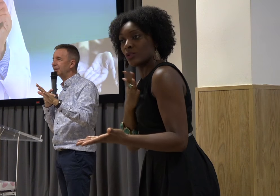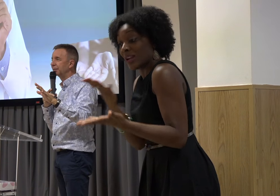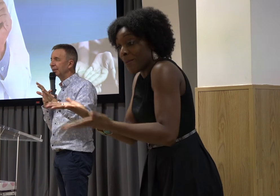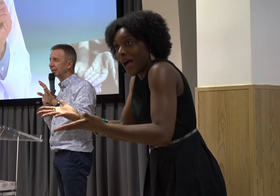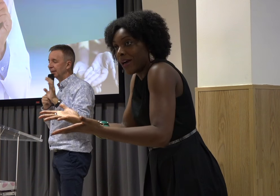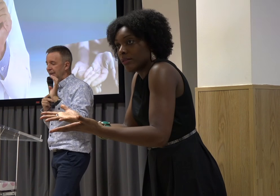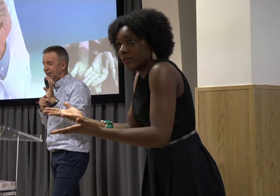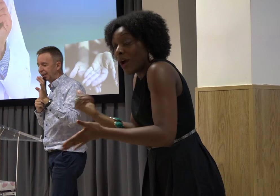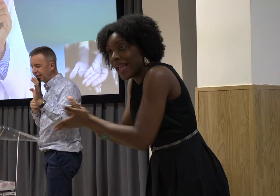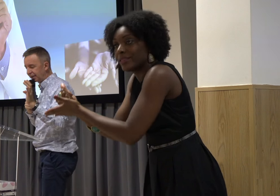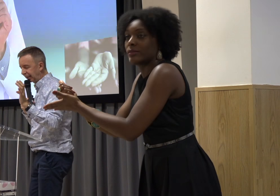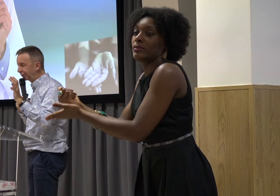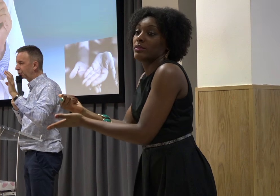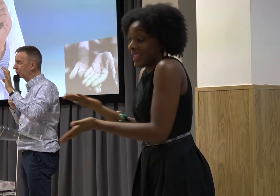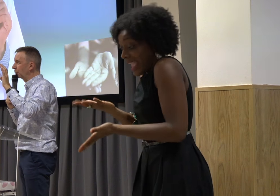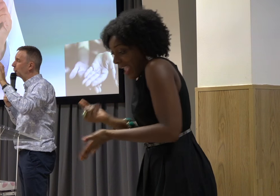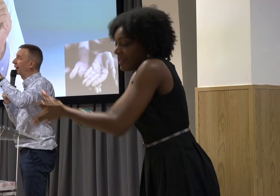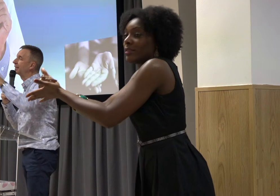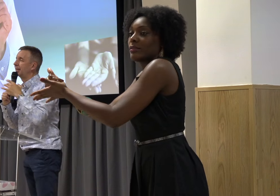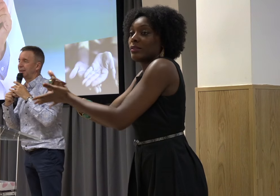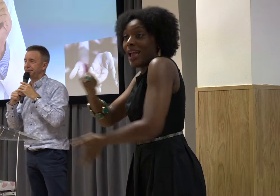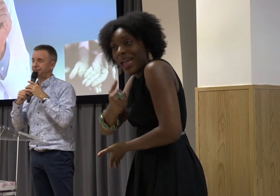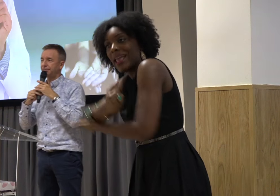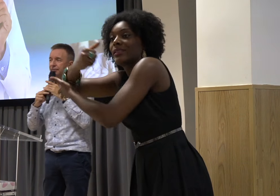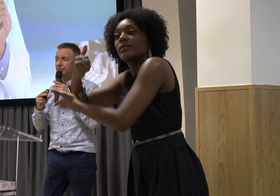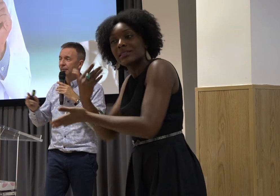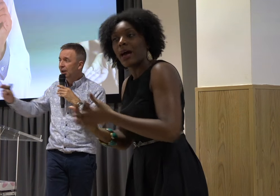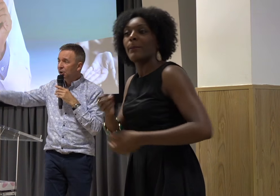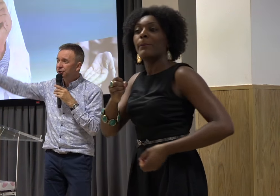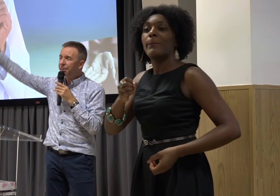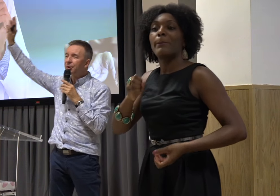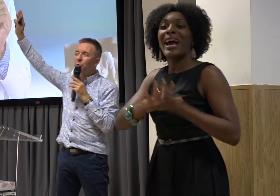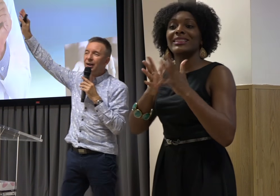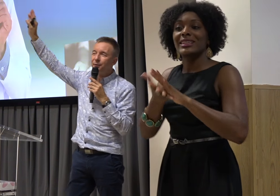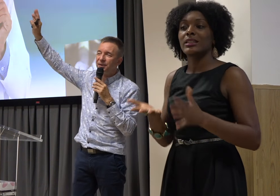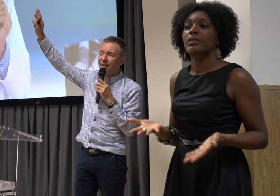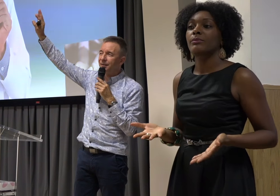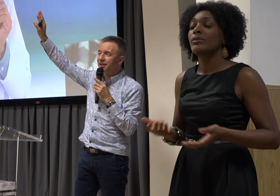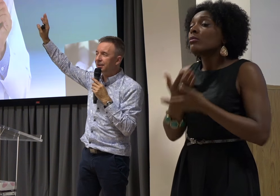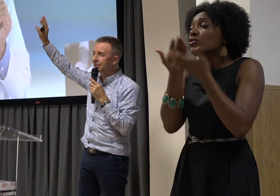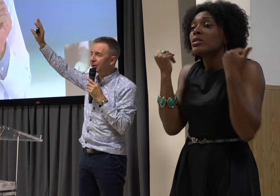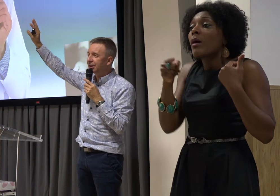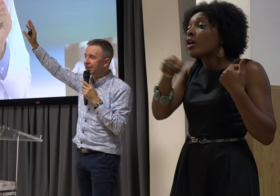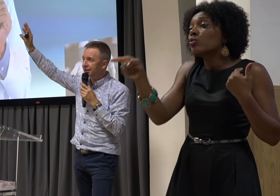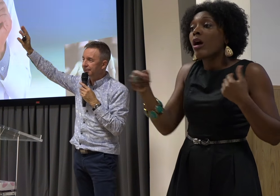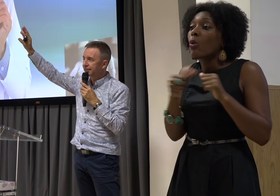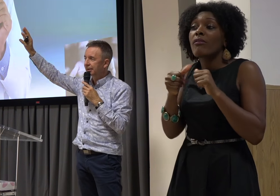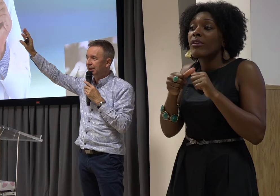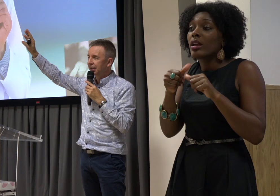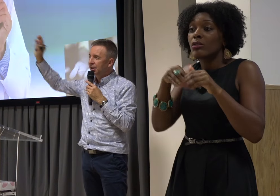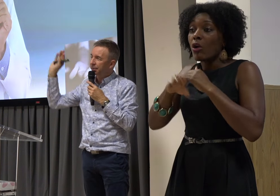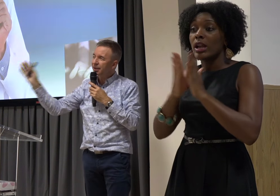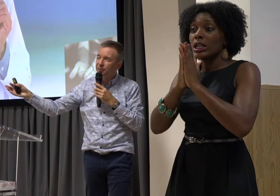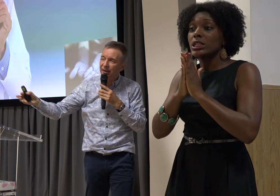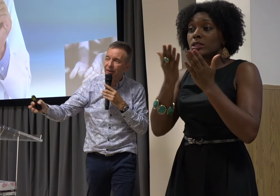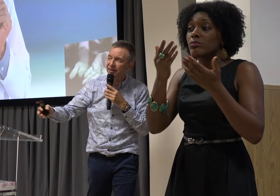Christ. Ça, c'est quelque chose de pratique. Je ne sais pas dans quoi vous êtes investi dans l'Église.